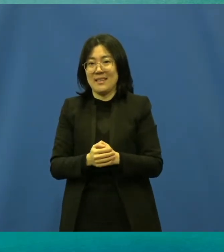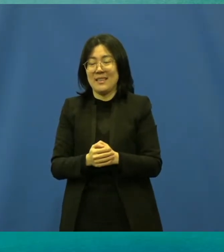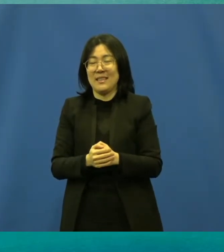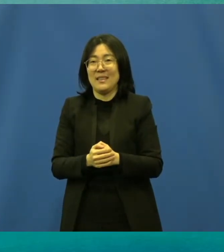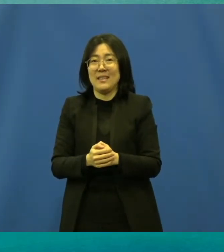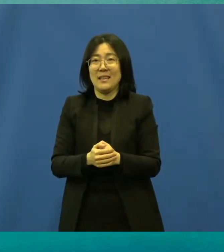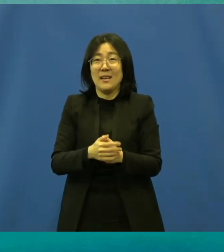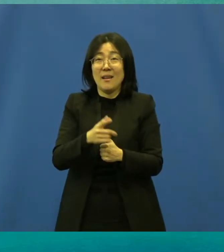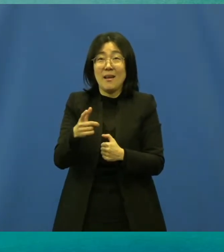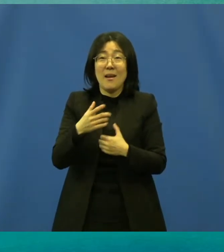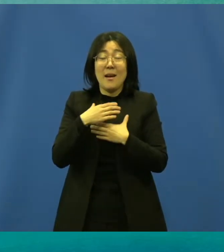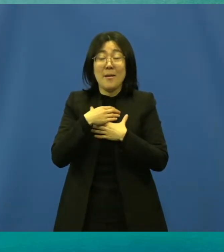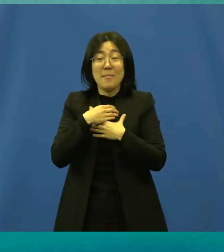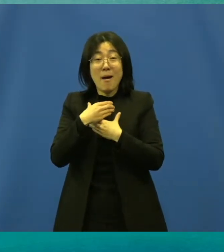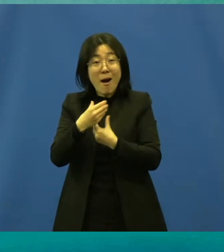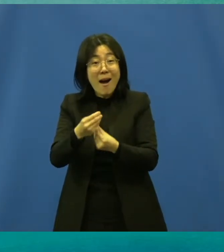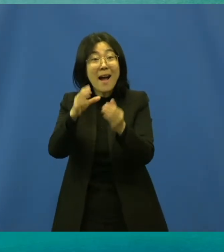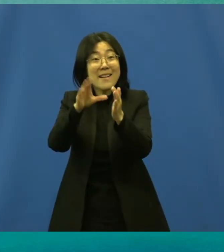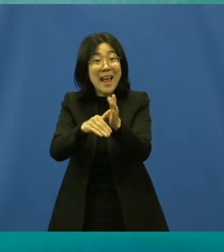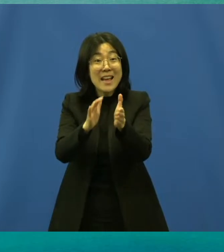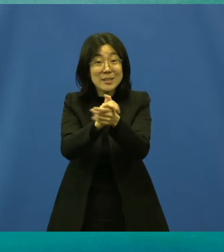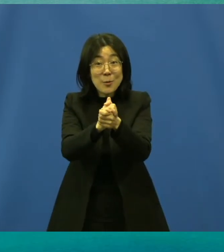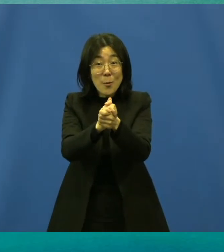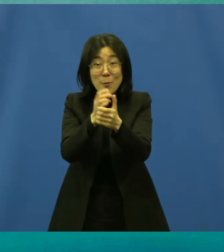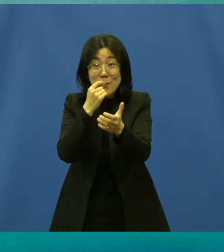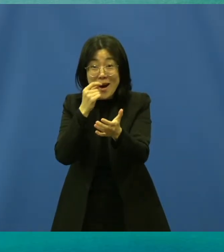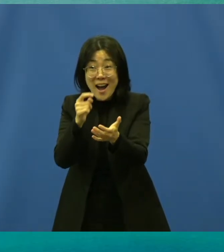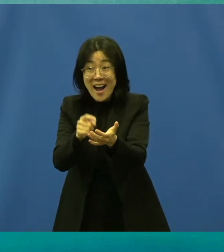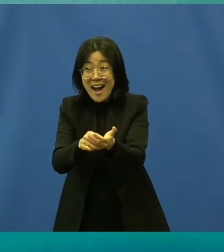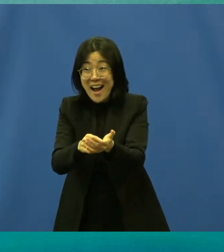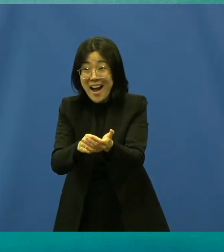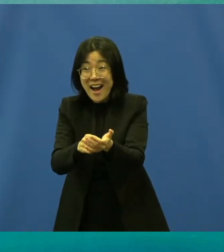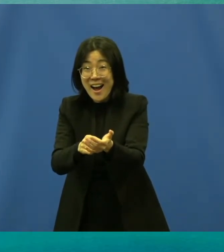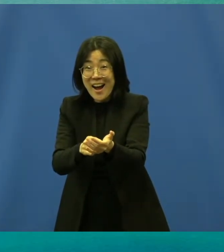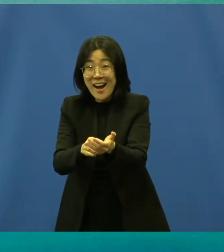아무 어려움이 없는데 기도하는 거 힘듭니다.